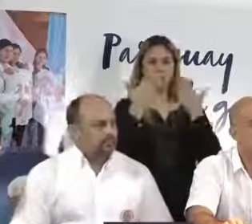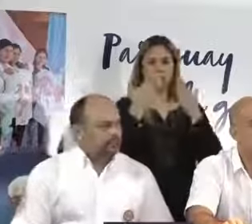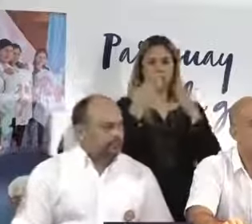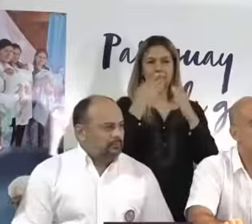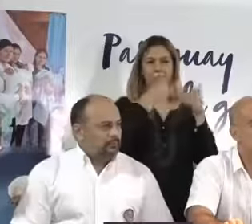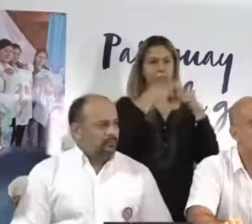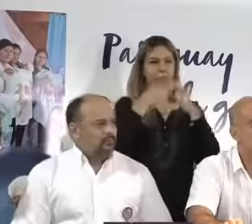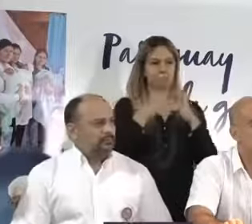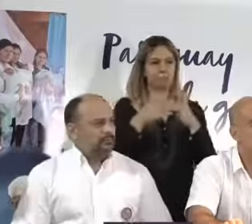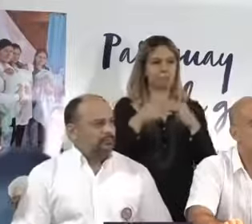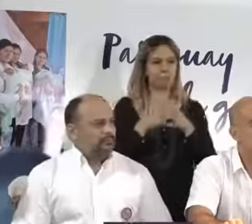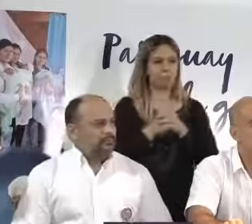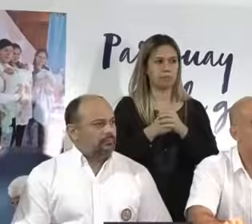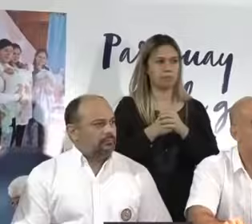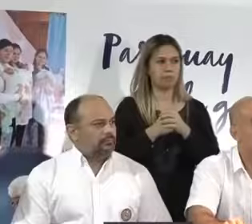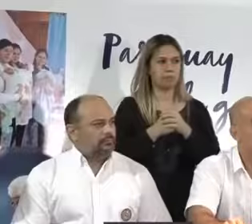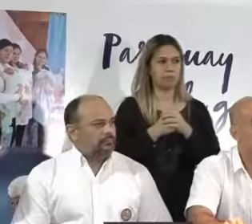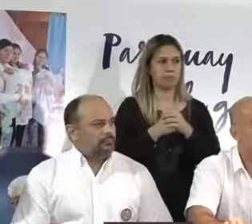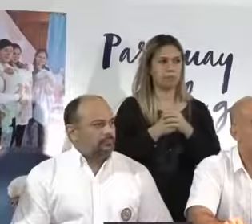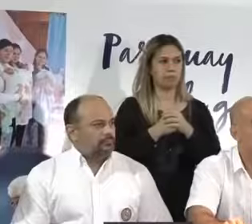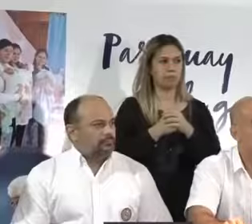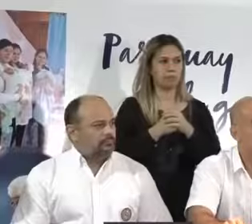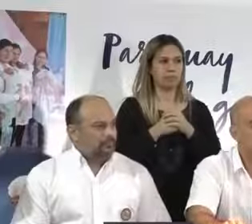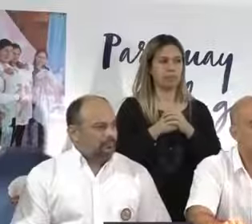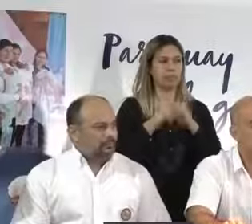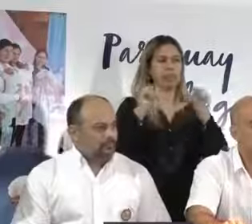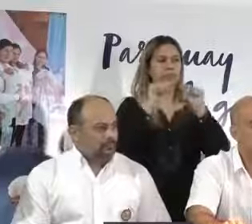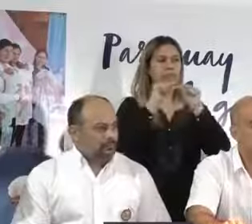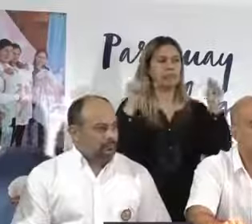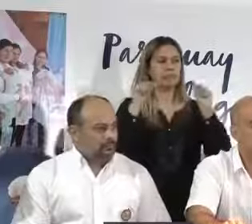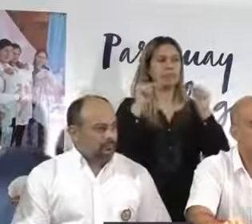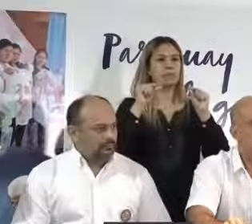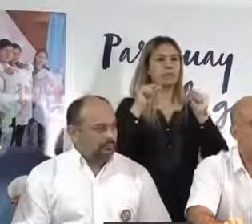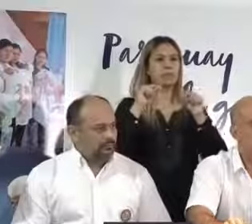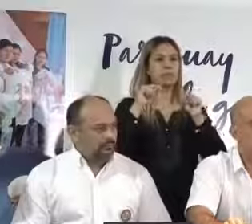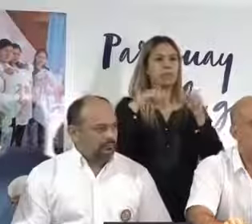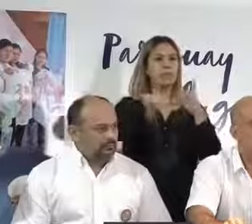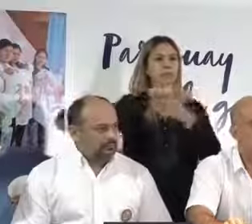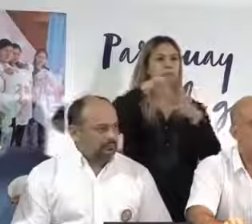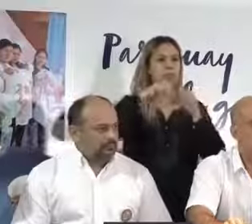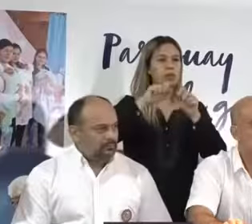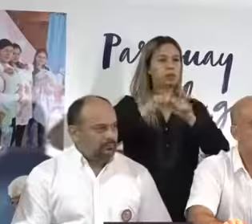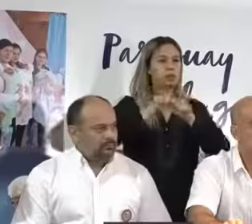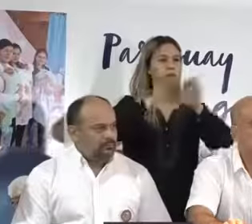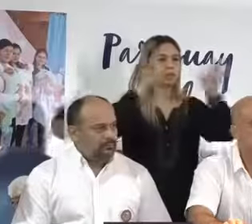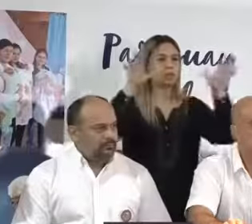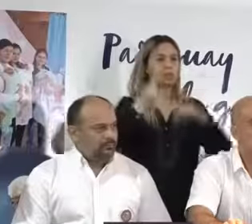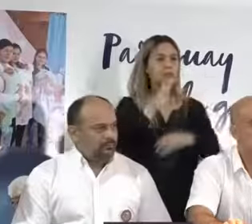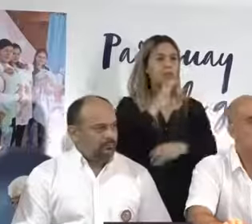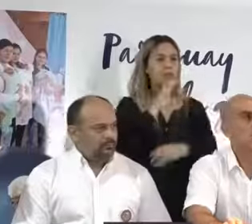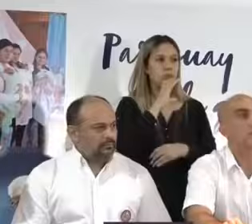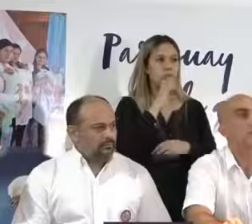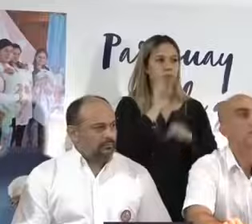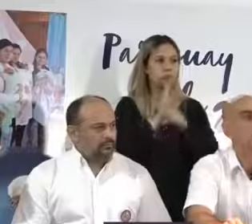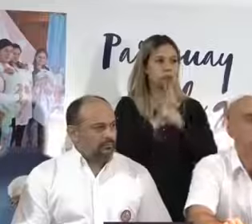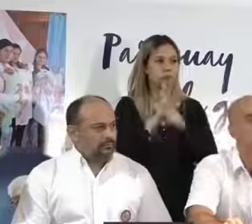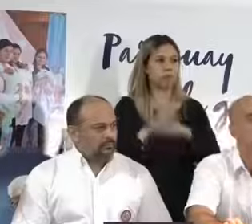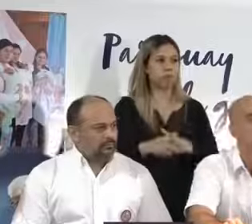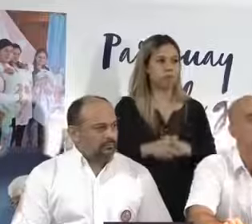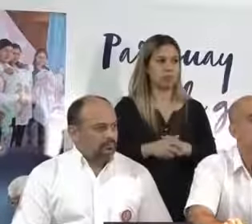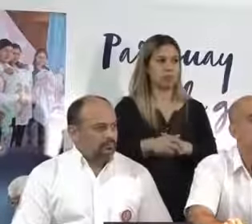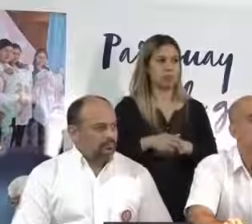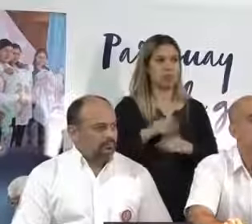de este tema de la epidemia, ¿no? Para el tema de la transmisión comunitaria, ¿cómo se va a hacer para detener, atendiendo